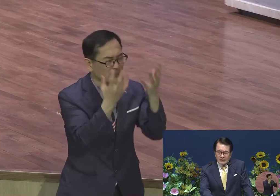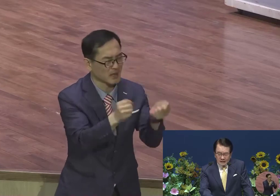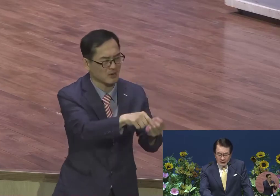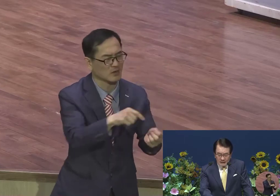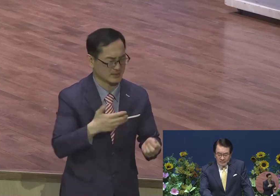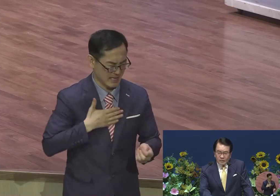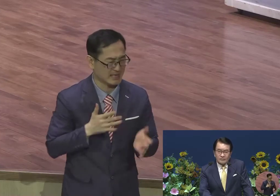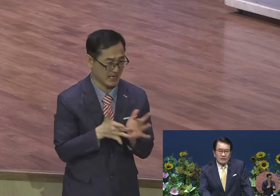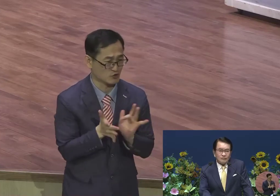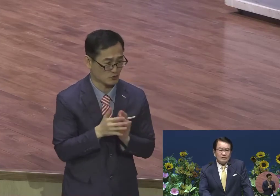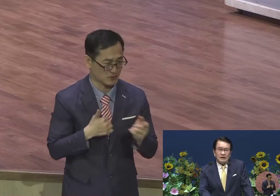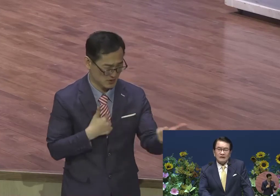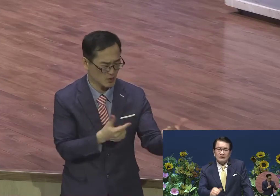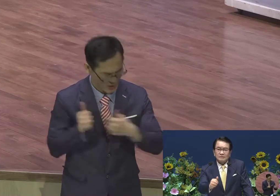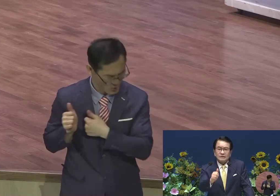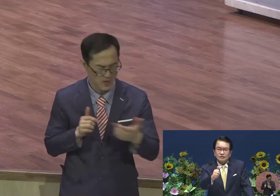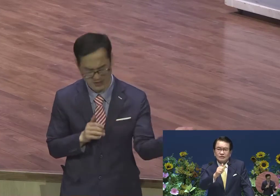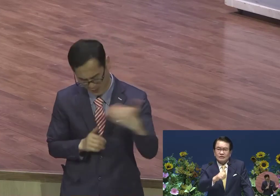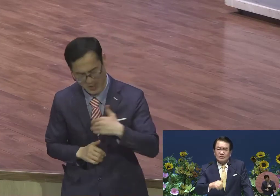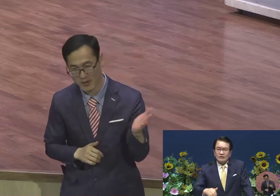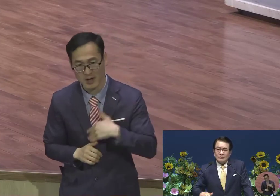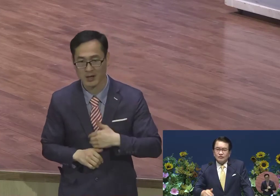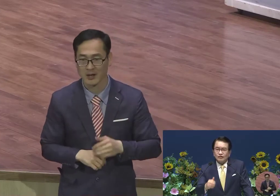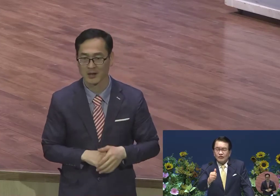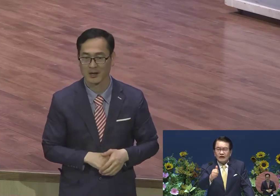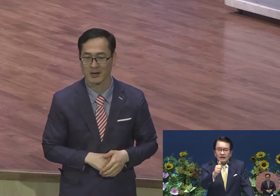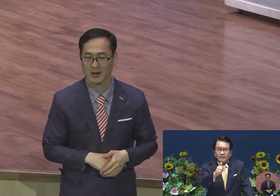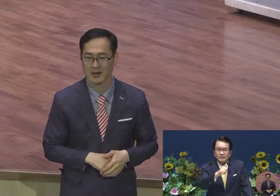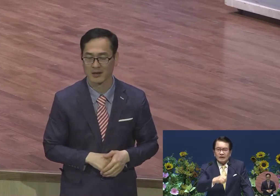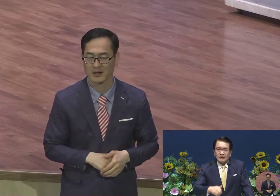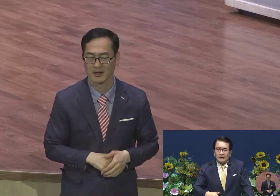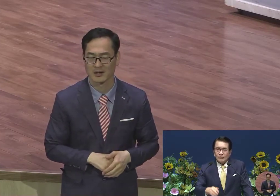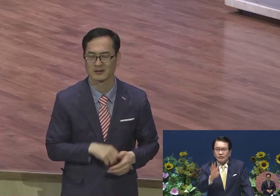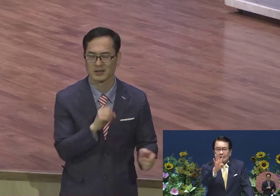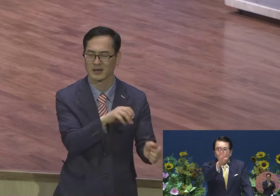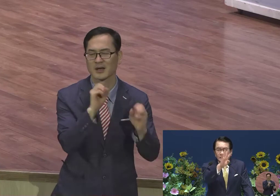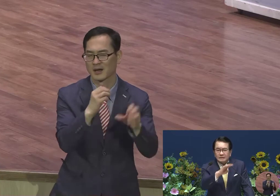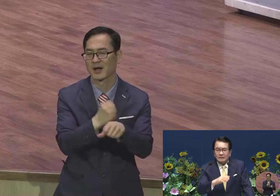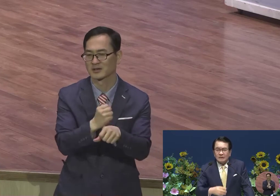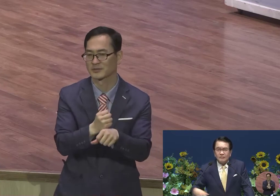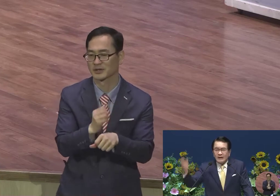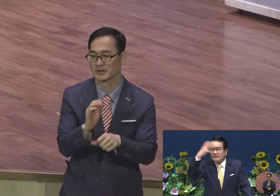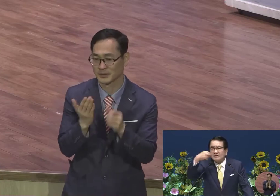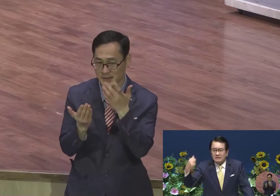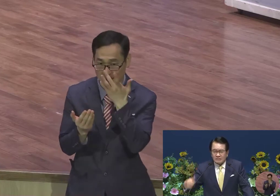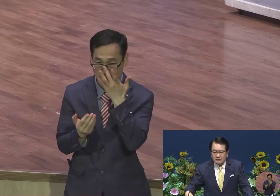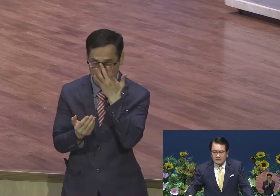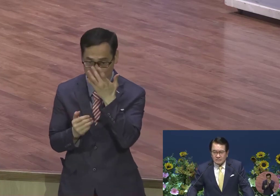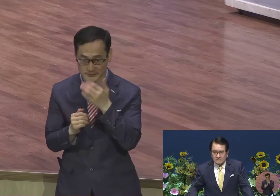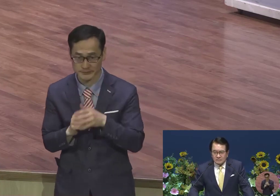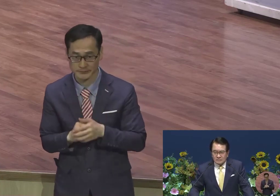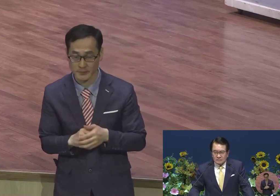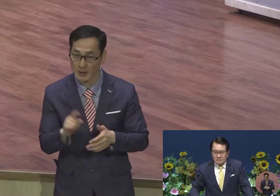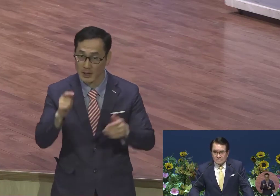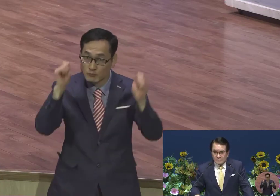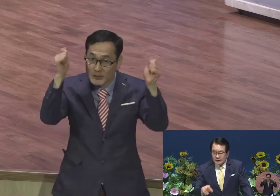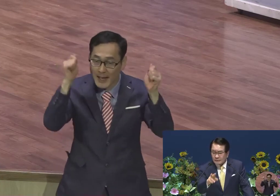그러니까 보금전하시기 우리나라 심진송씨 무속인의 대표잖아요 결혼 4분 했어요 얼굴 팍 썩었어요